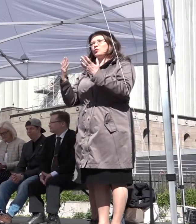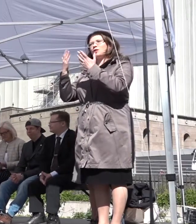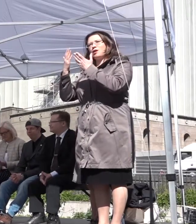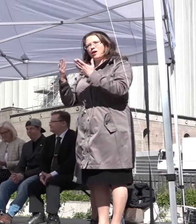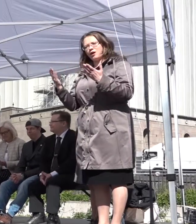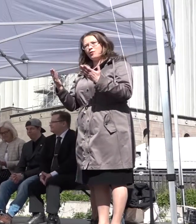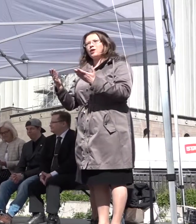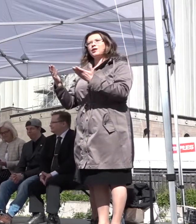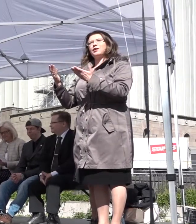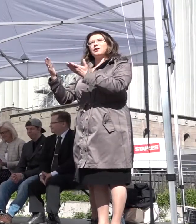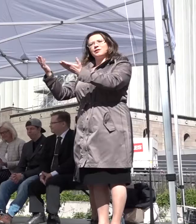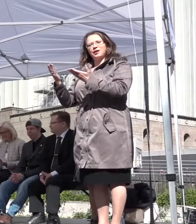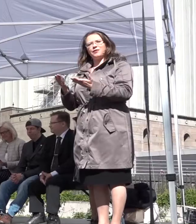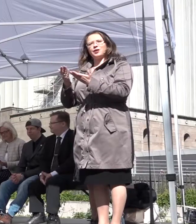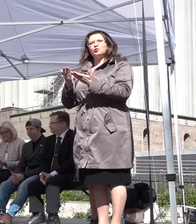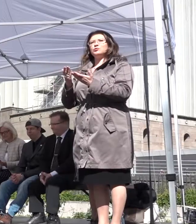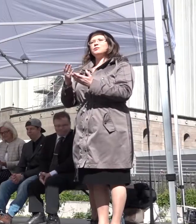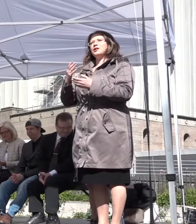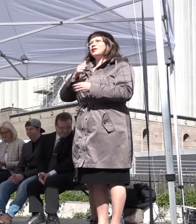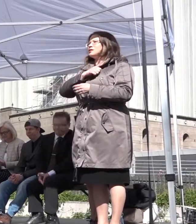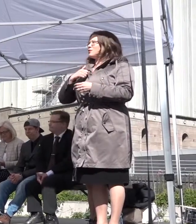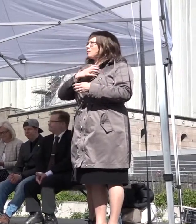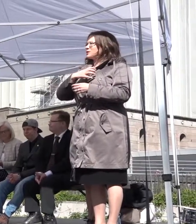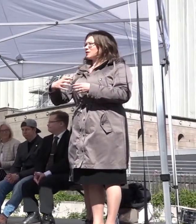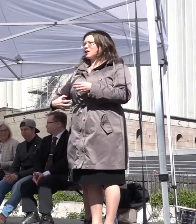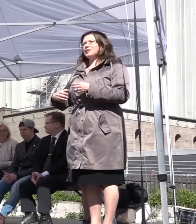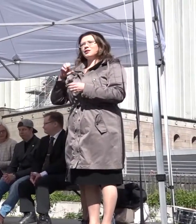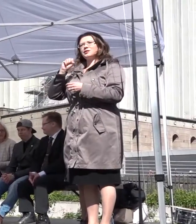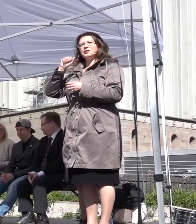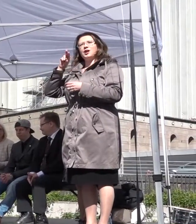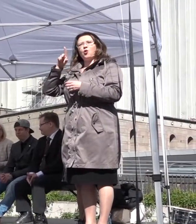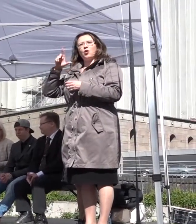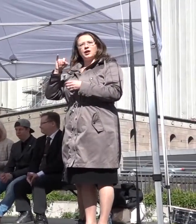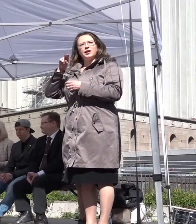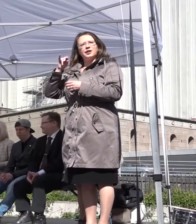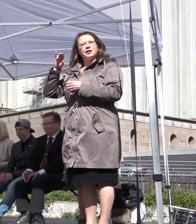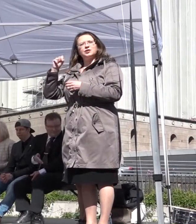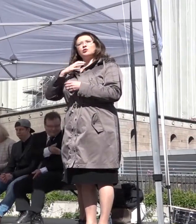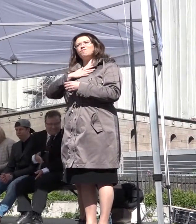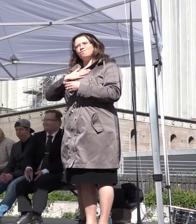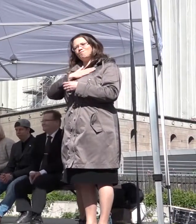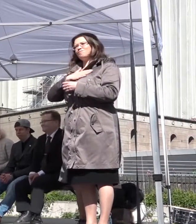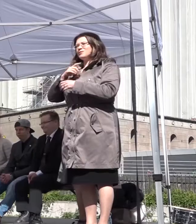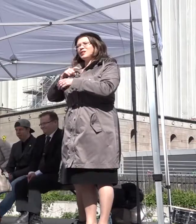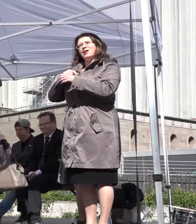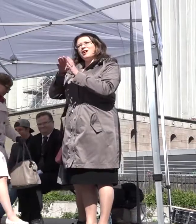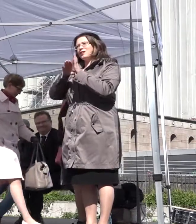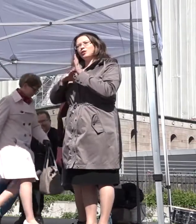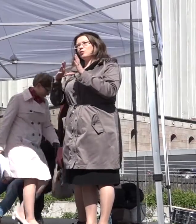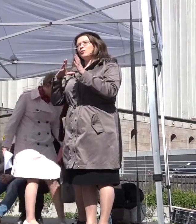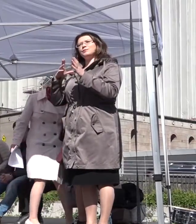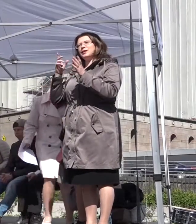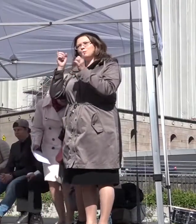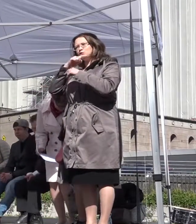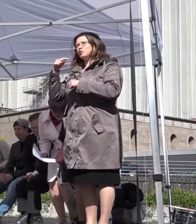arvokkaan tervehdyksen. Tasavallan presidentti Sauli Niinistö pahoitteli, että ei päässyt aikataulusyistä tänne paikalle, mutta